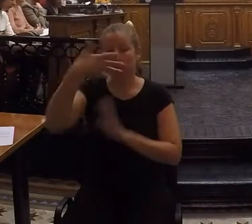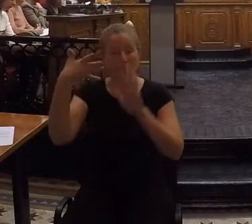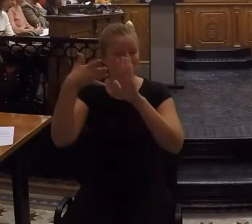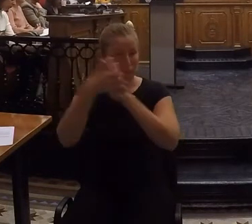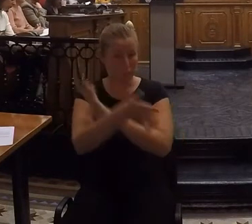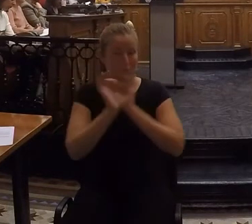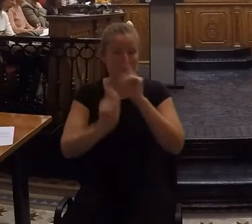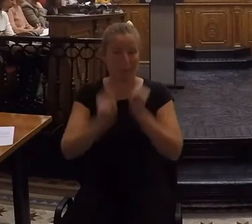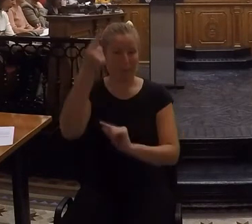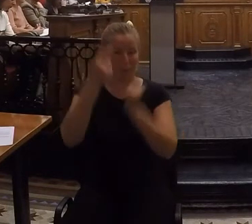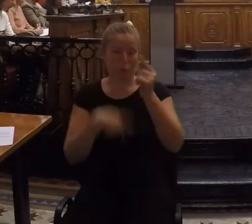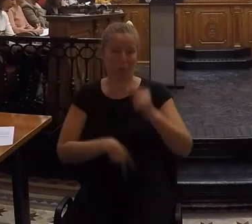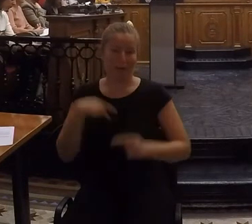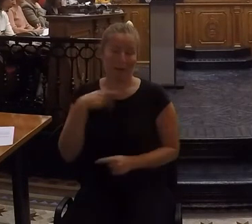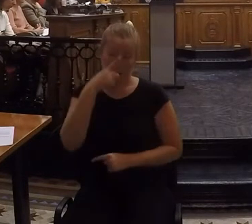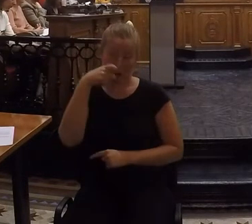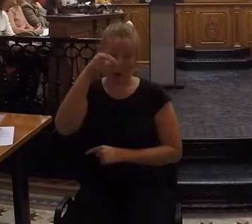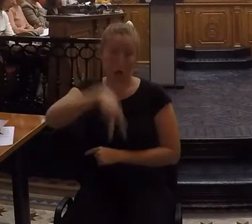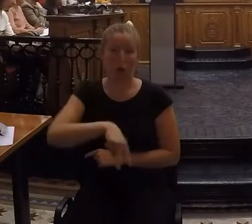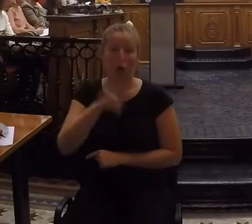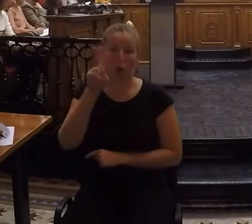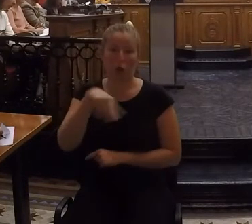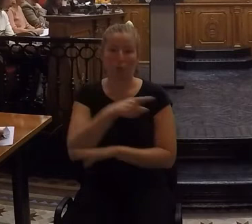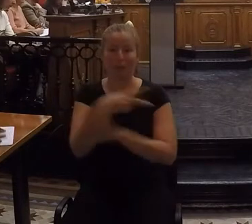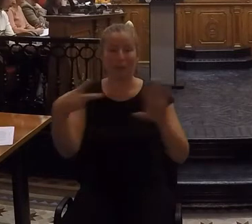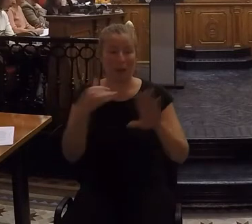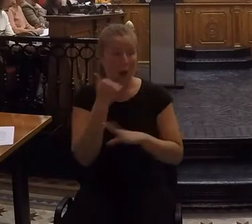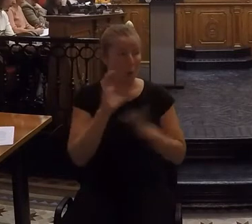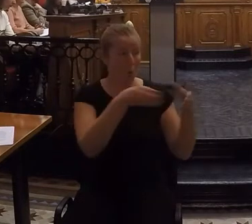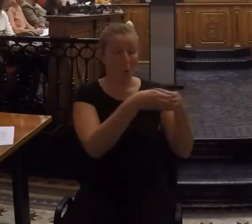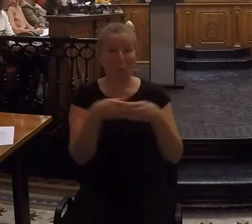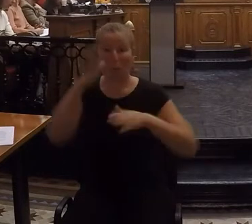del presupuesto general de 2017. ¿Algún grupo desea hacer uso de la palabra?